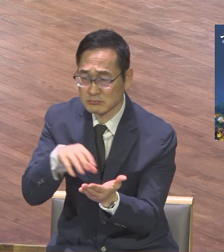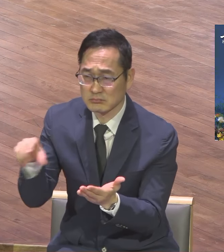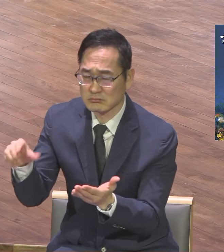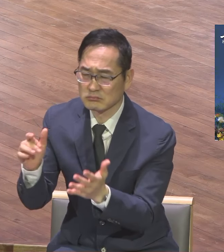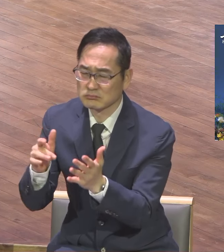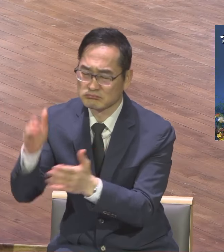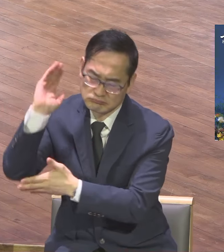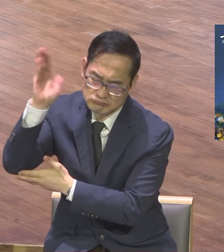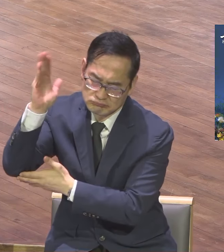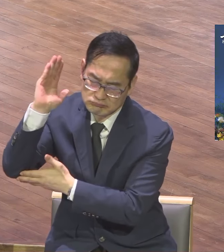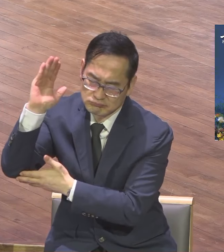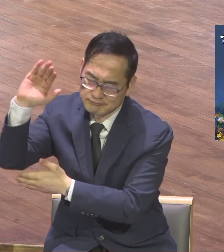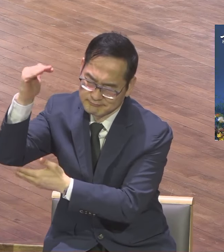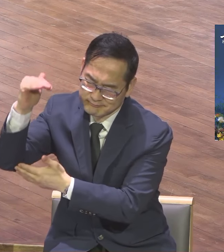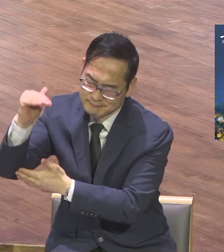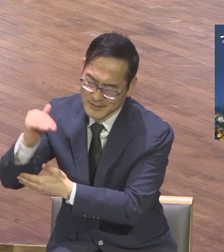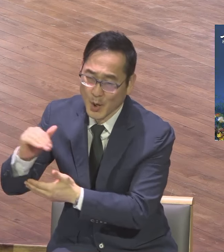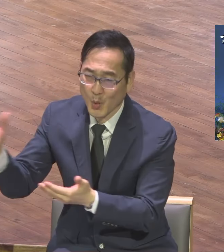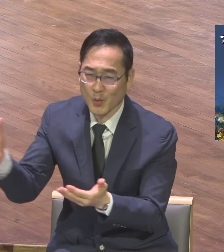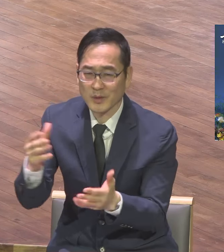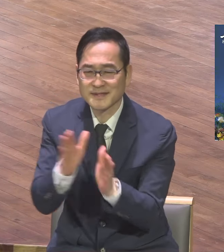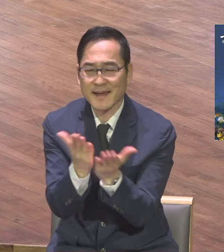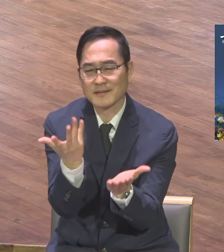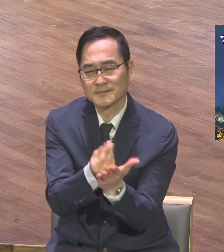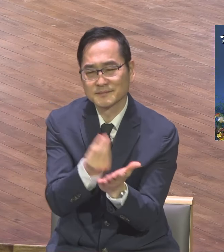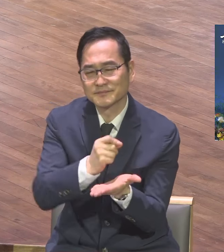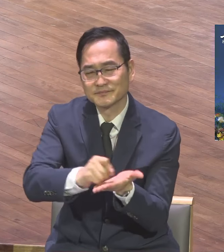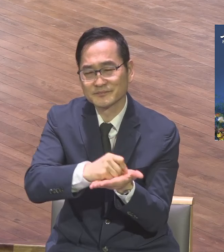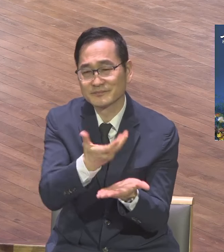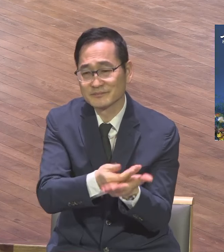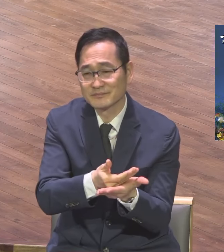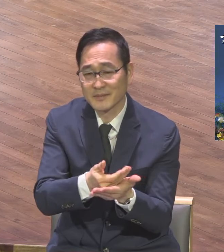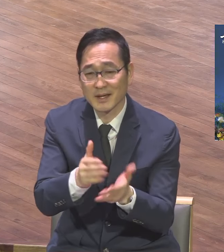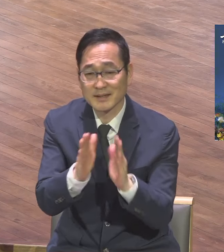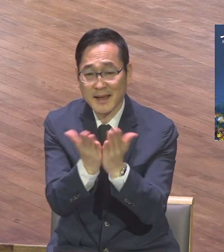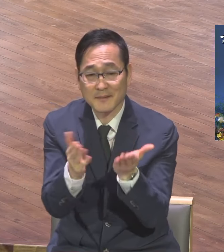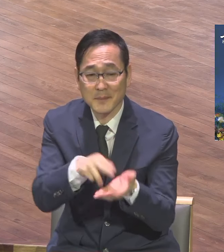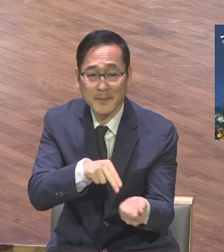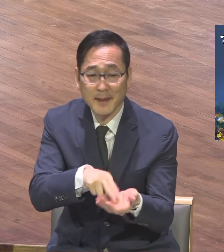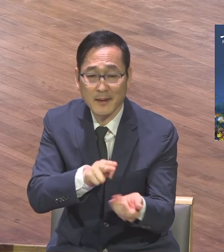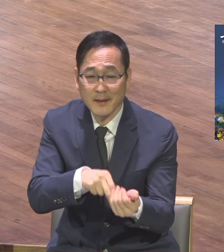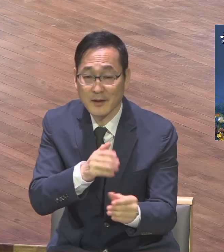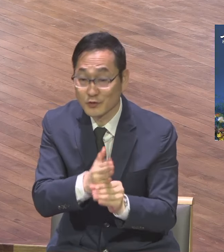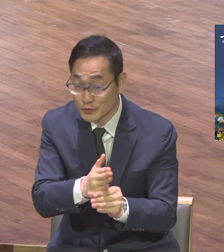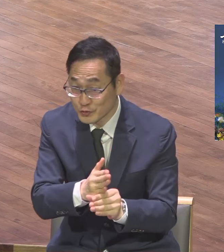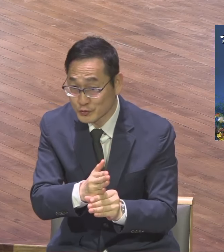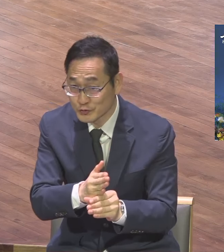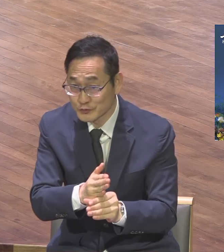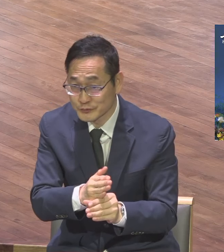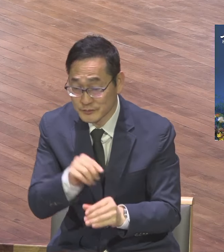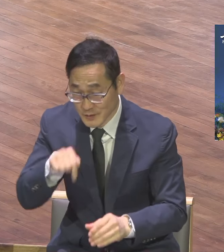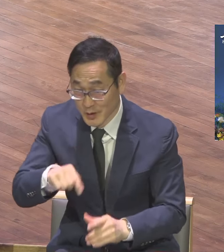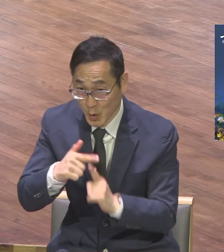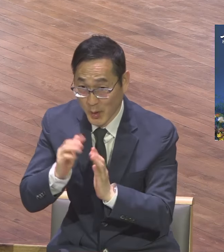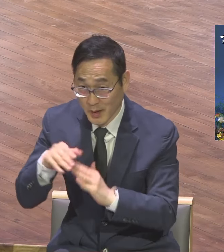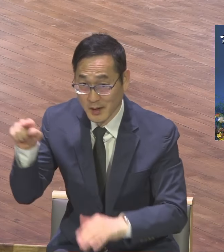다 펼쳐놨기 때문에 책이 저 서점에 다 있기 때문에 여러분이 예원교회에 나와서